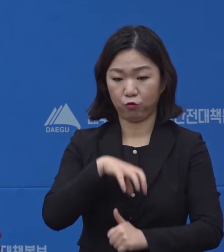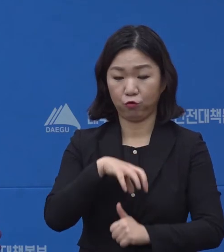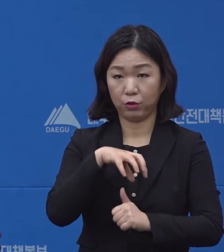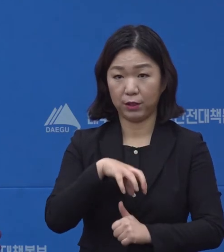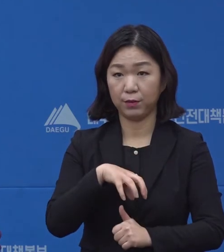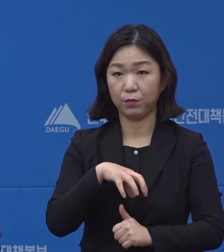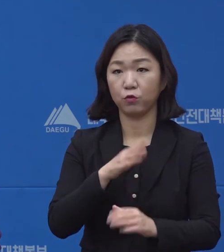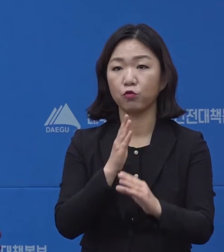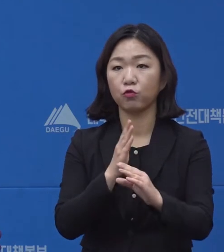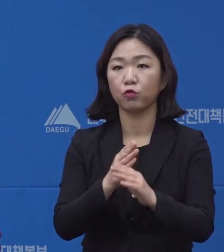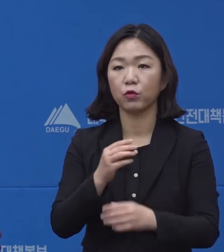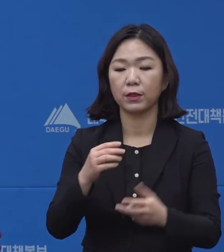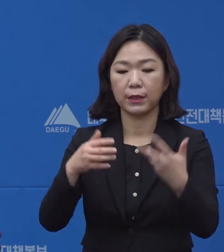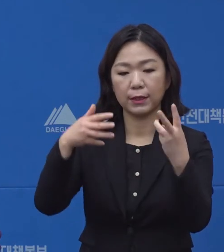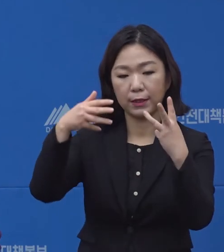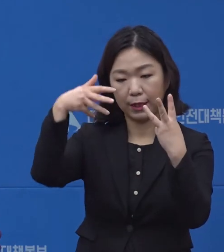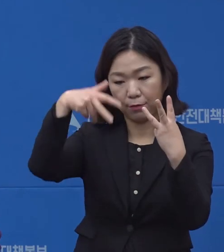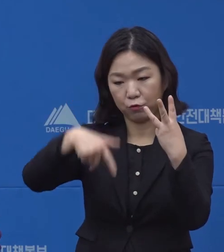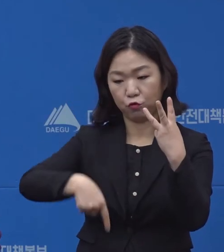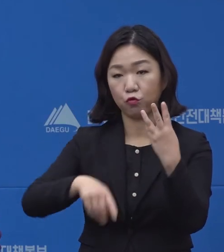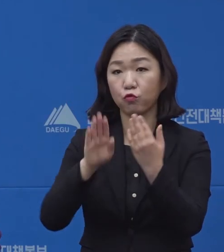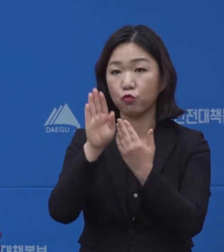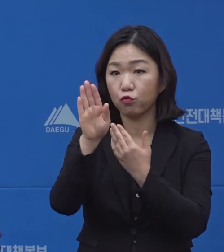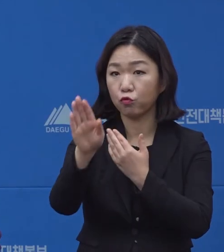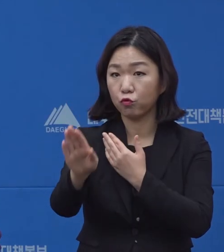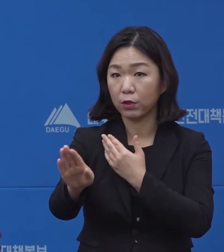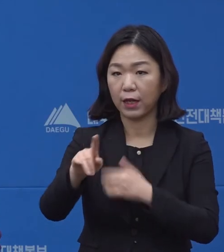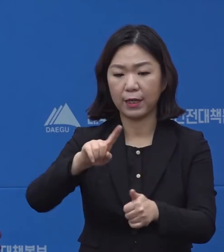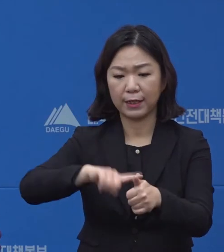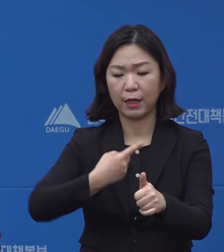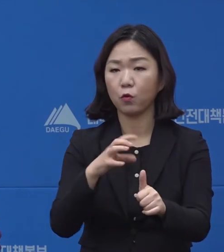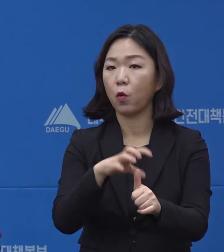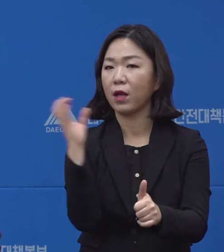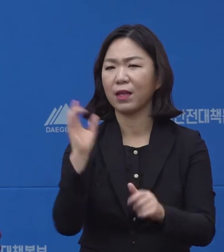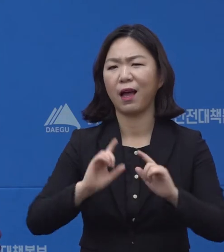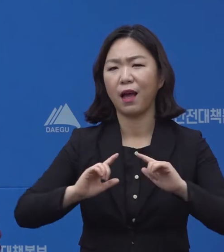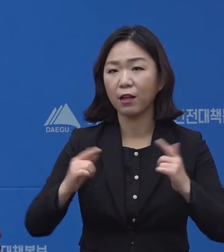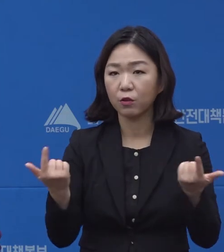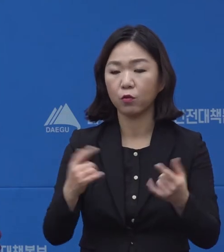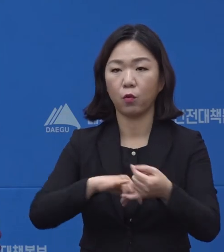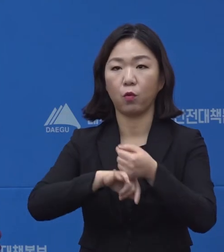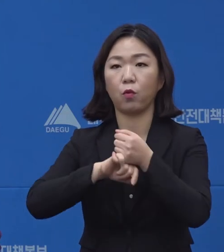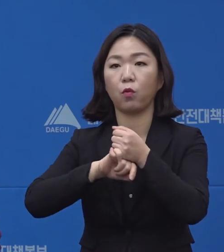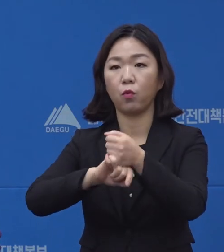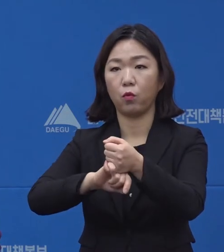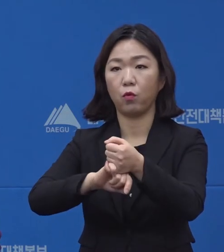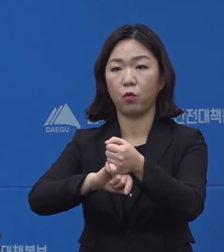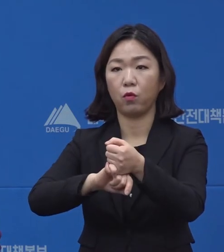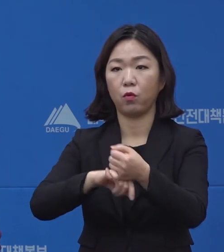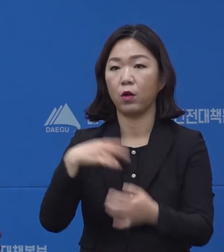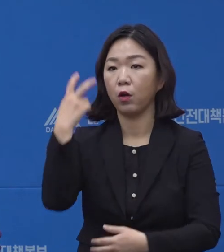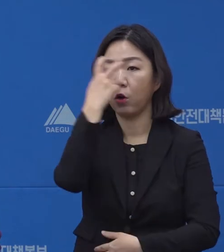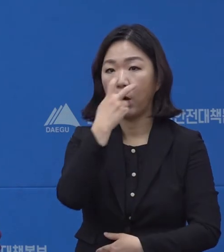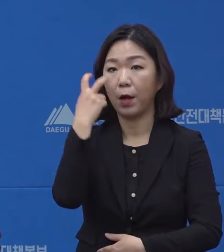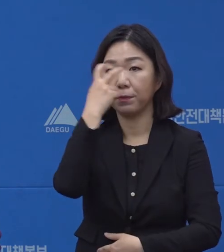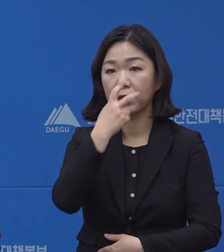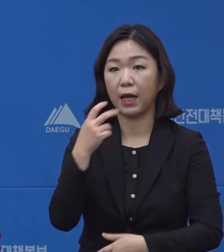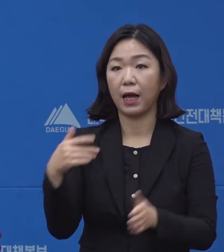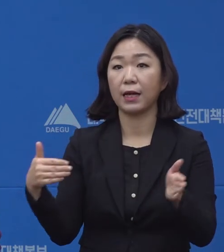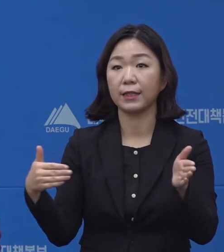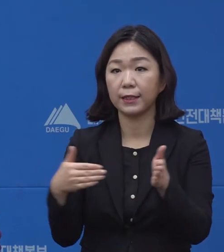경우에는 3주가 지나더라도 자동 해제되지 않고 반드시 진단검사를